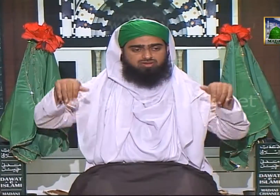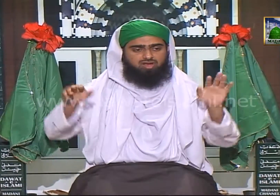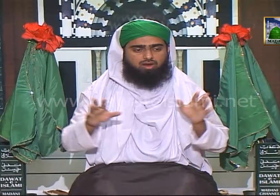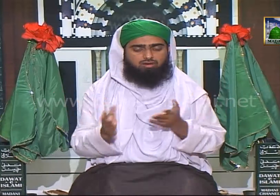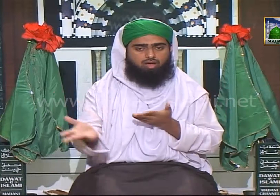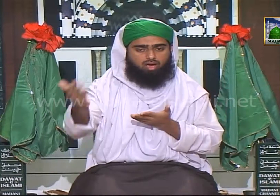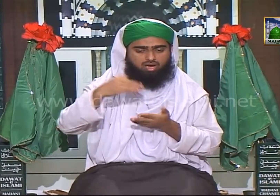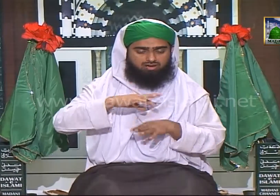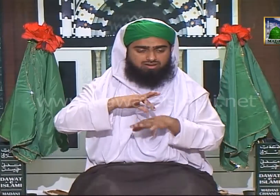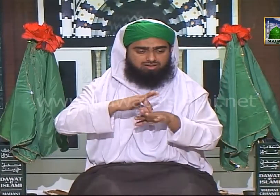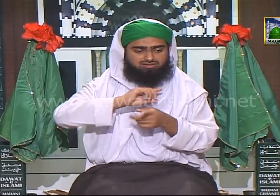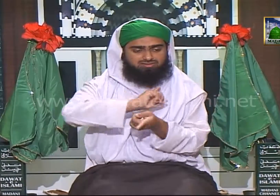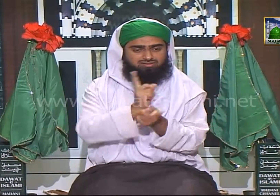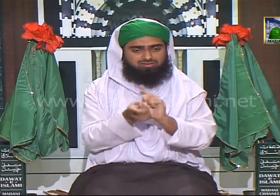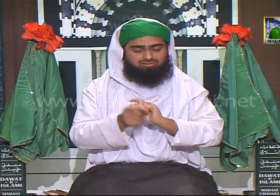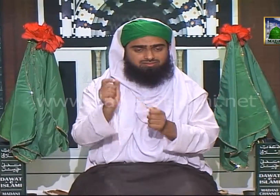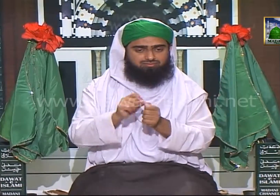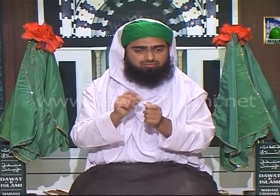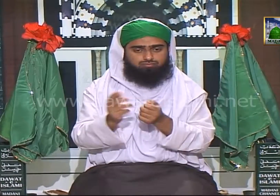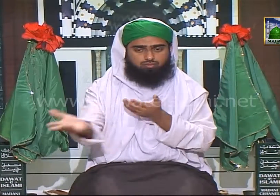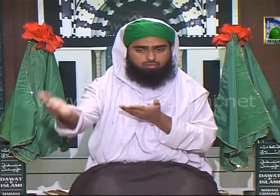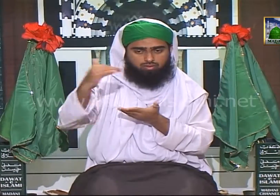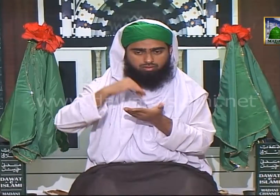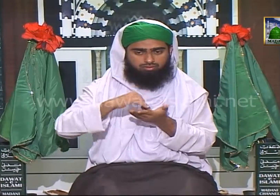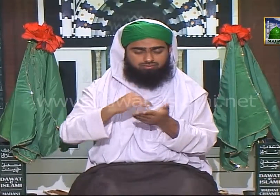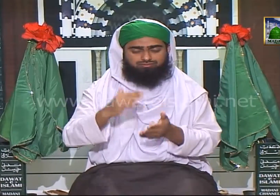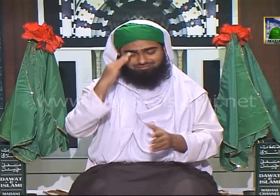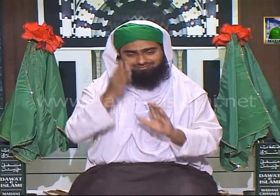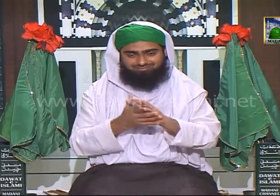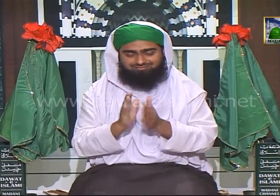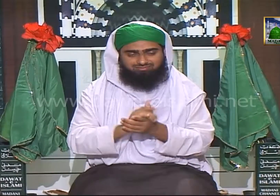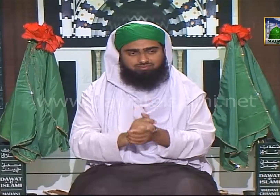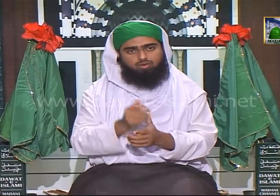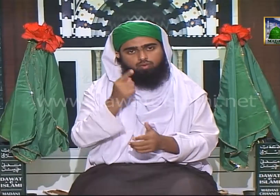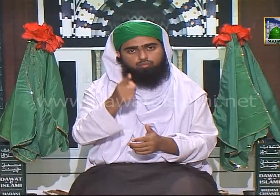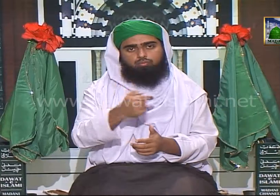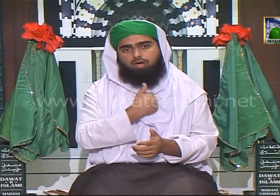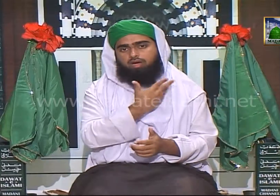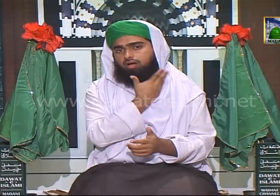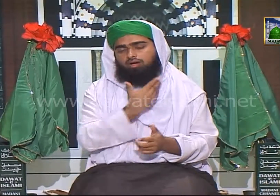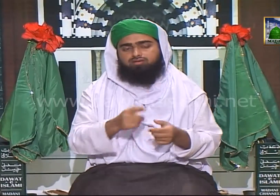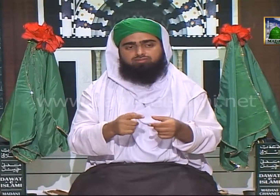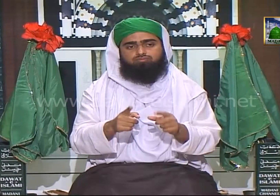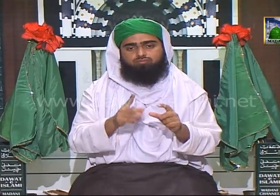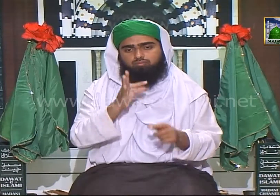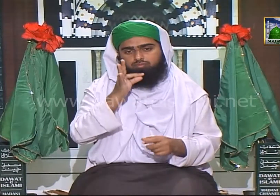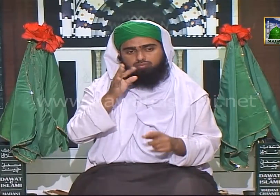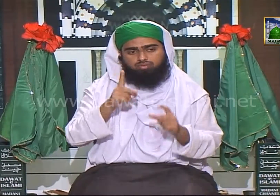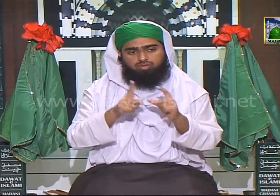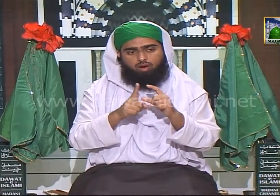کیا خیال. حضرت داؤد علیہ السلام نے پوچھا, اس وقت توجہ شریف نہیں تھی کہ یہ جبریل ہے, پوچھا داؤد کے بارے میں کیا خیال ہے. سیدنا جبریل